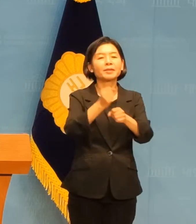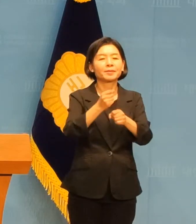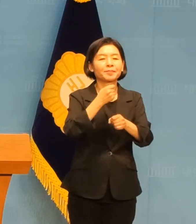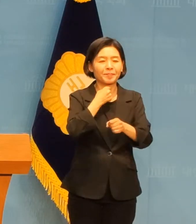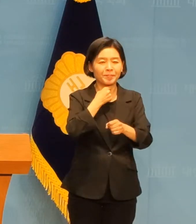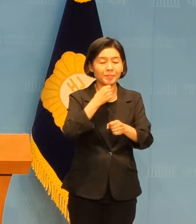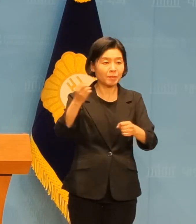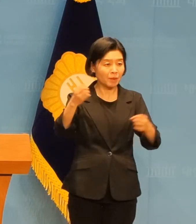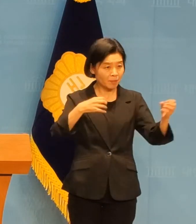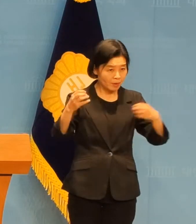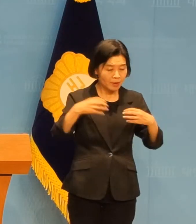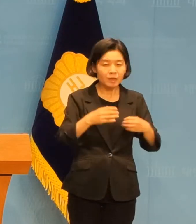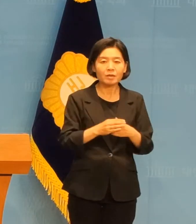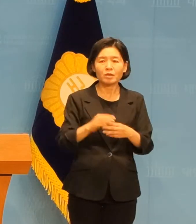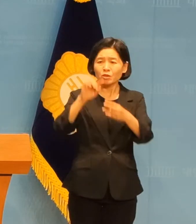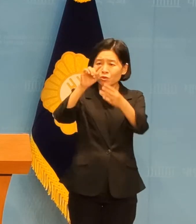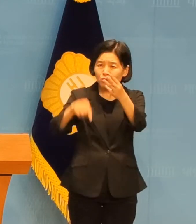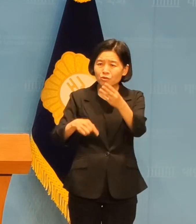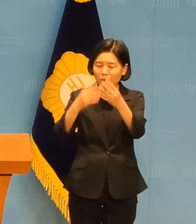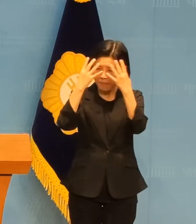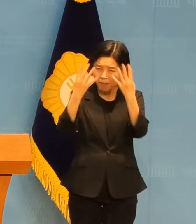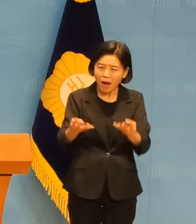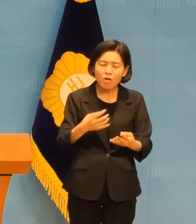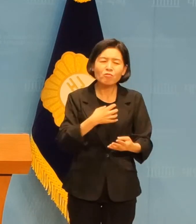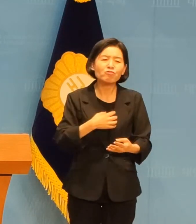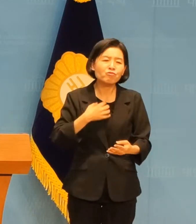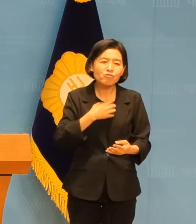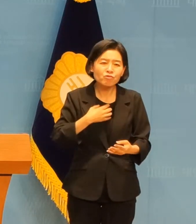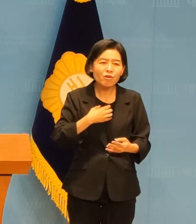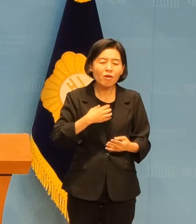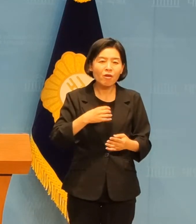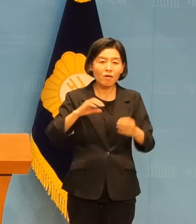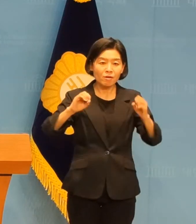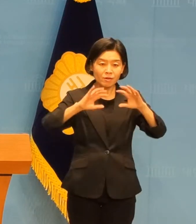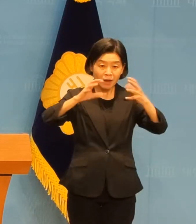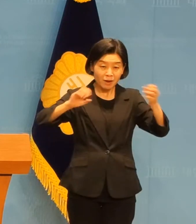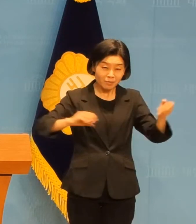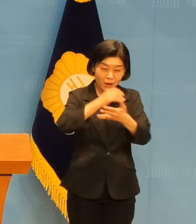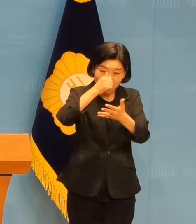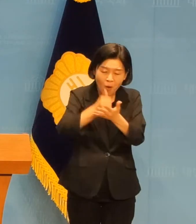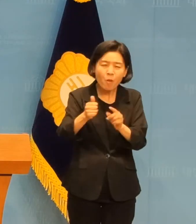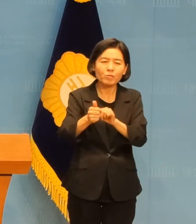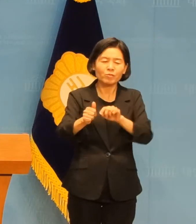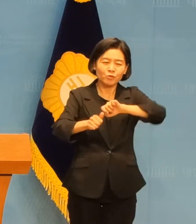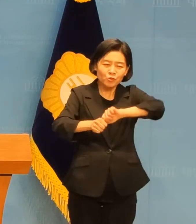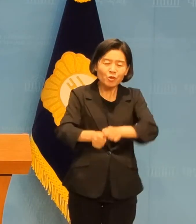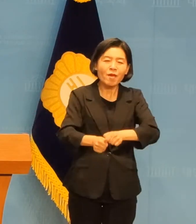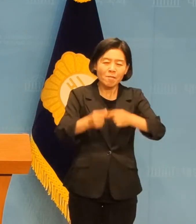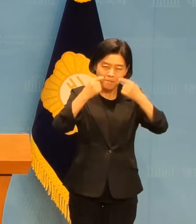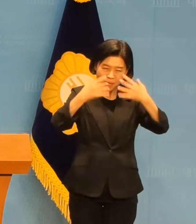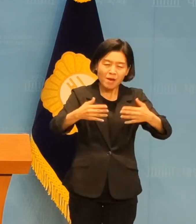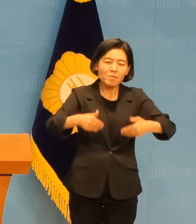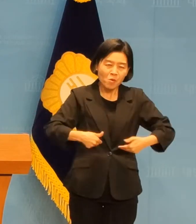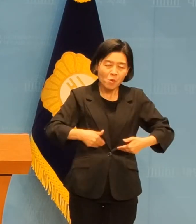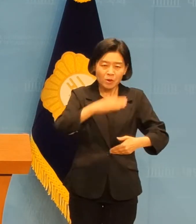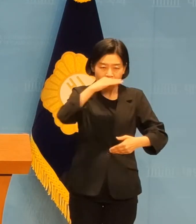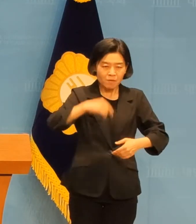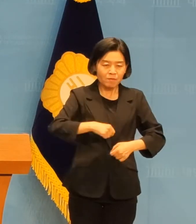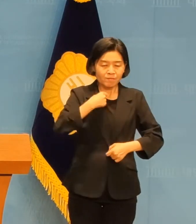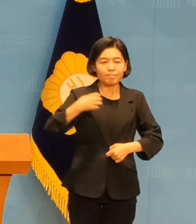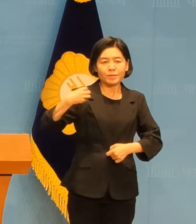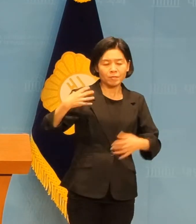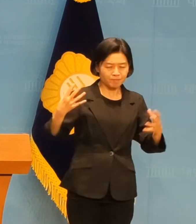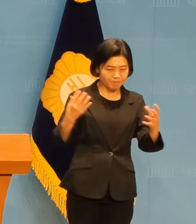국민들은 윤석열 석방에 대한 우려와 내란범의 단죄를 말씀하시며 정의와 책임 완수를